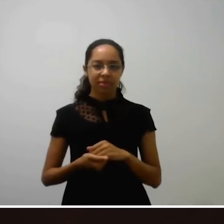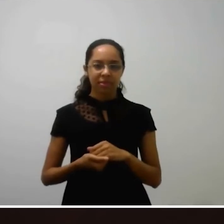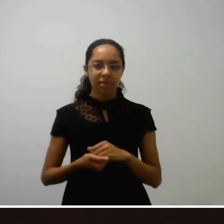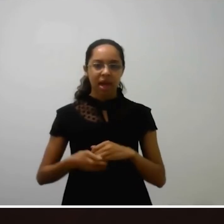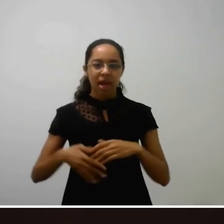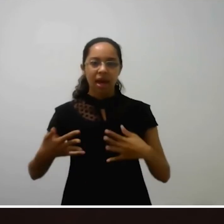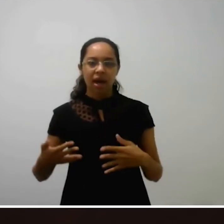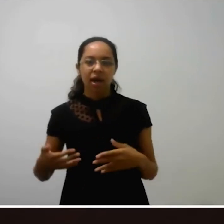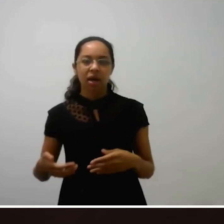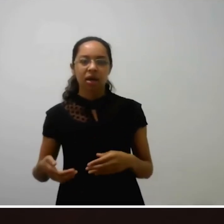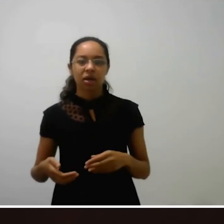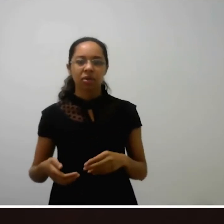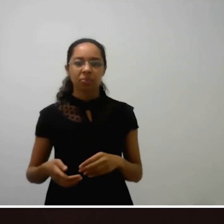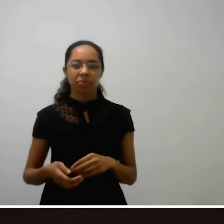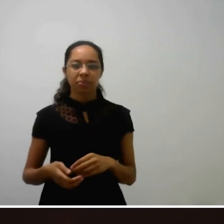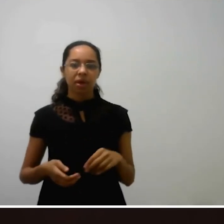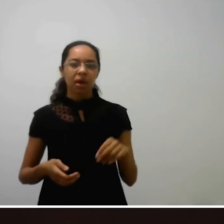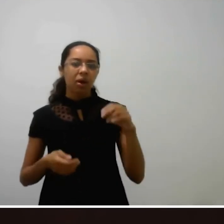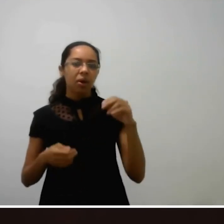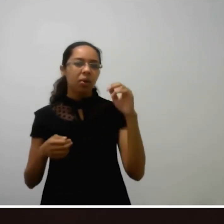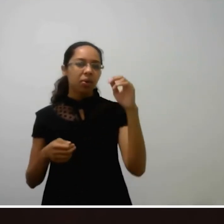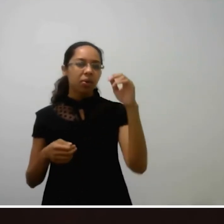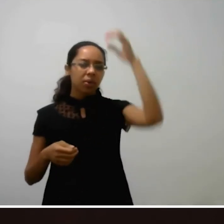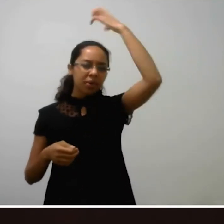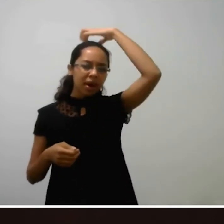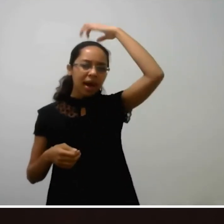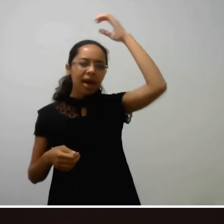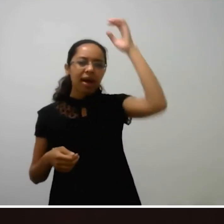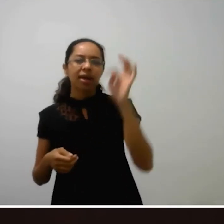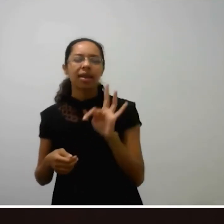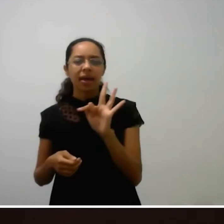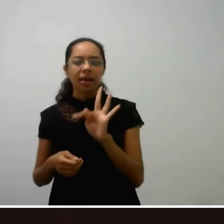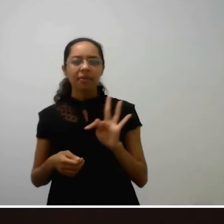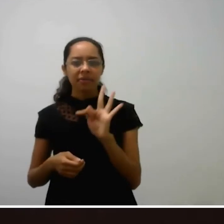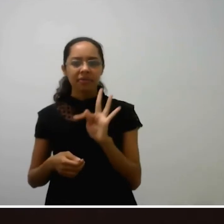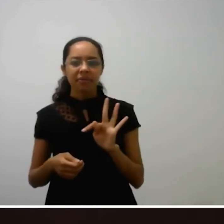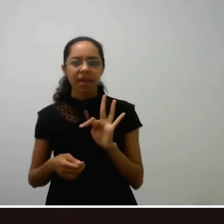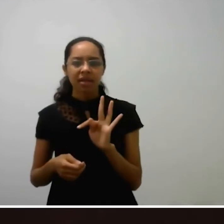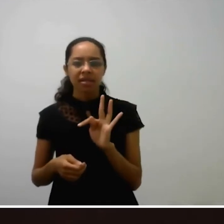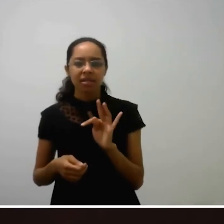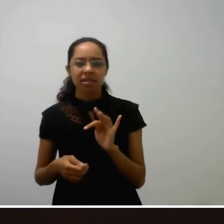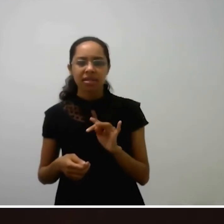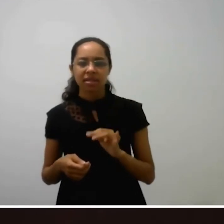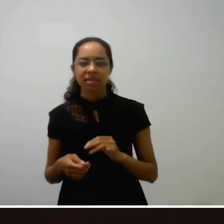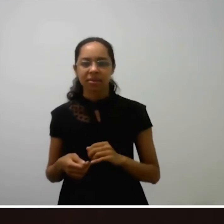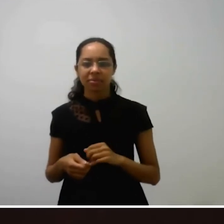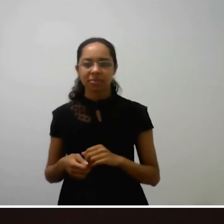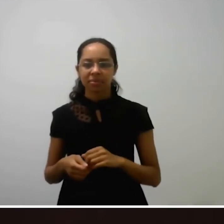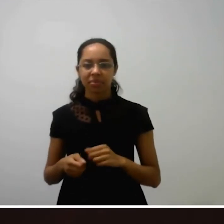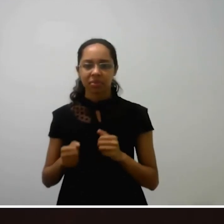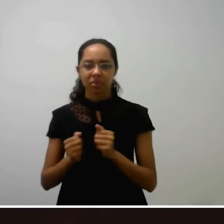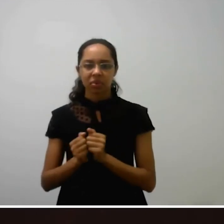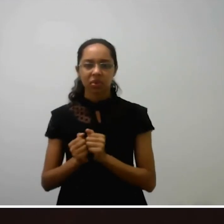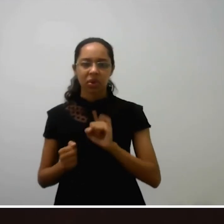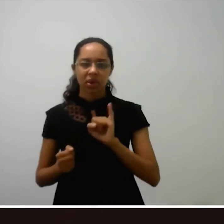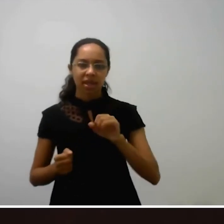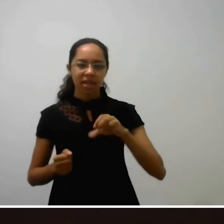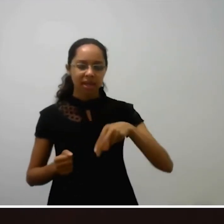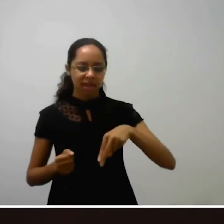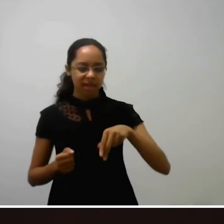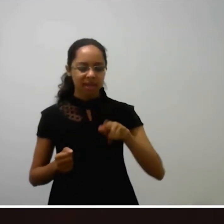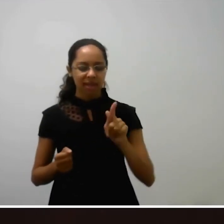da cruzada em direção à Terra Santa, Jerusalém. Isso vocês conhecem na história, certo? E por meio deles,